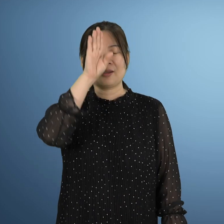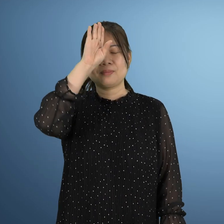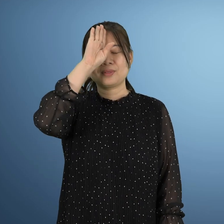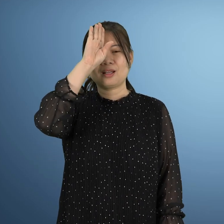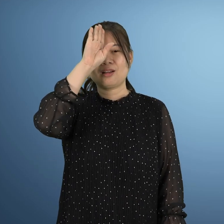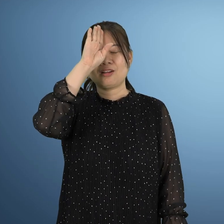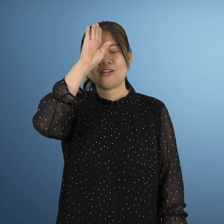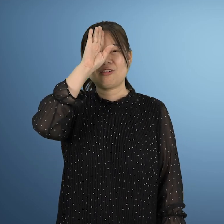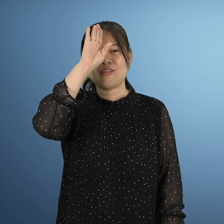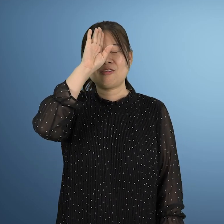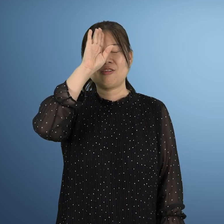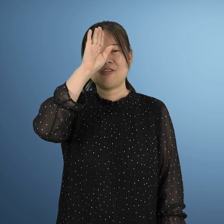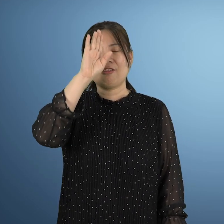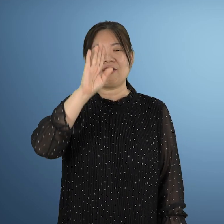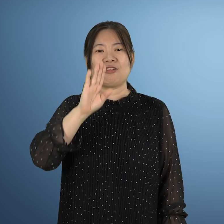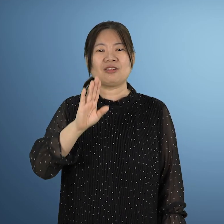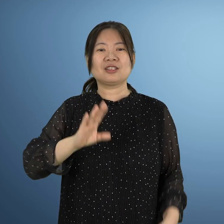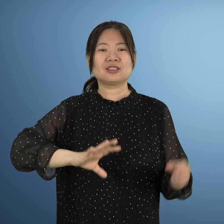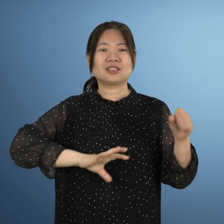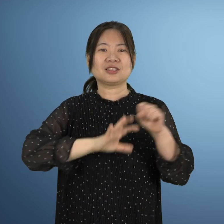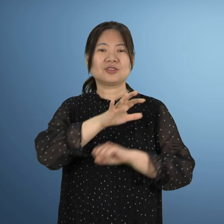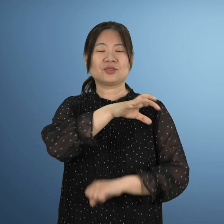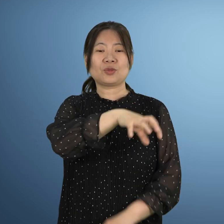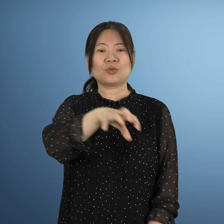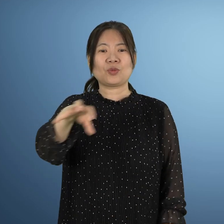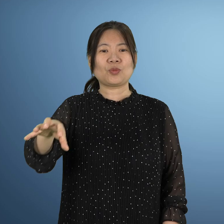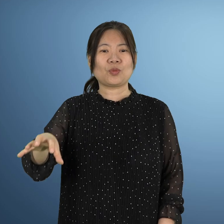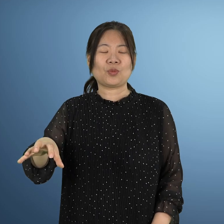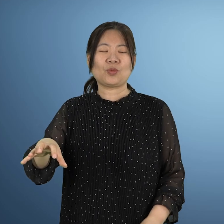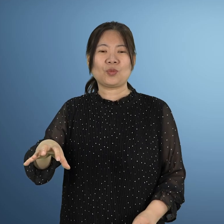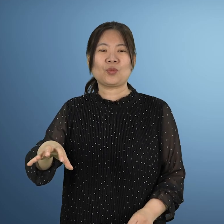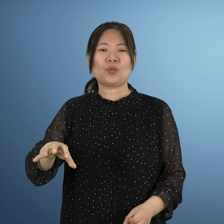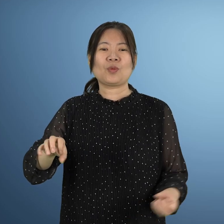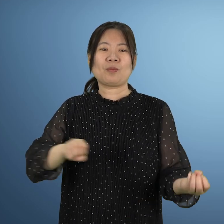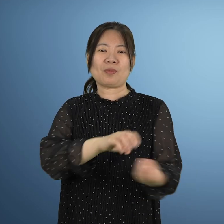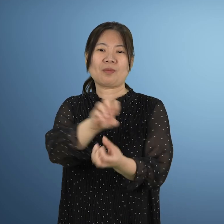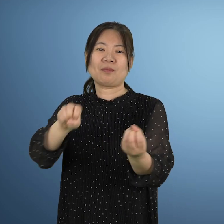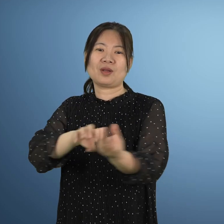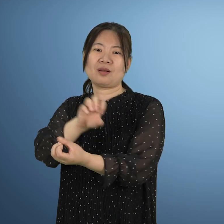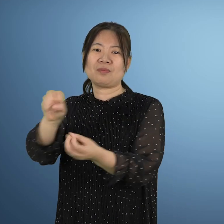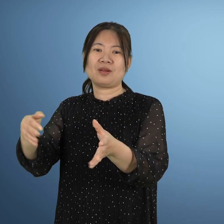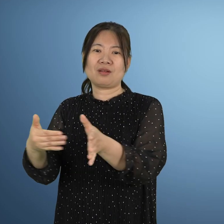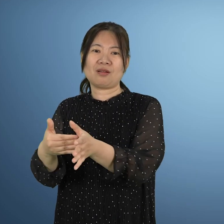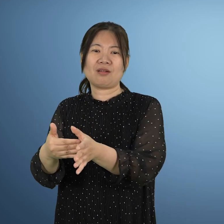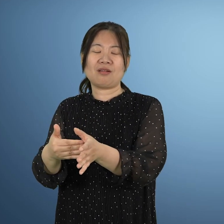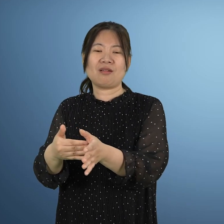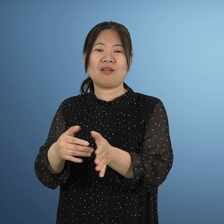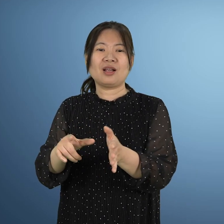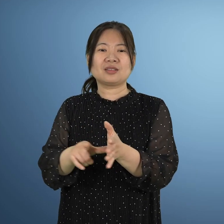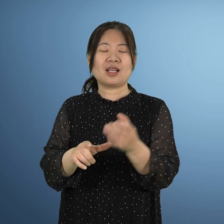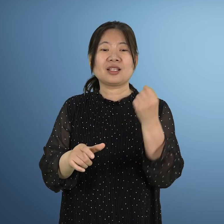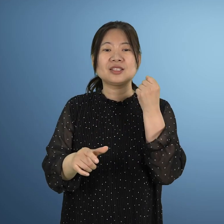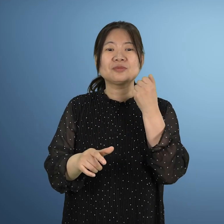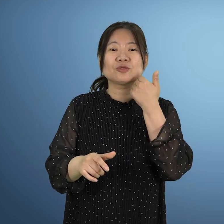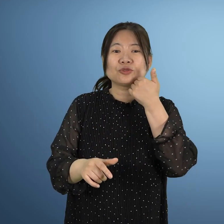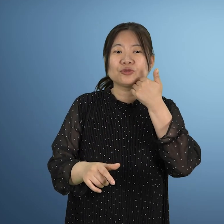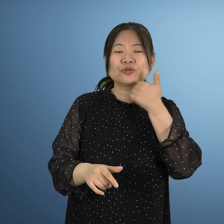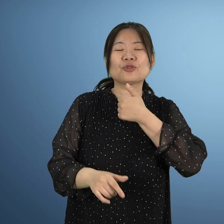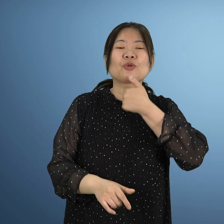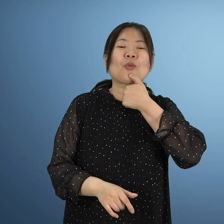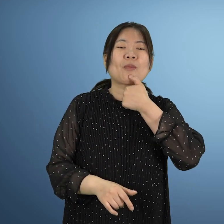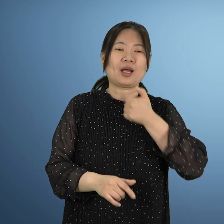대유행병이 전 지구촌을 휩쓸었습니다. 이때 패권을 잡고 있던 나라가